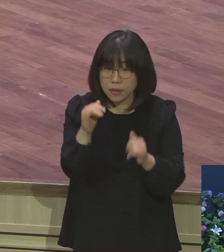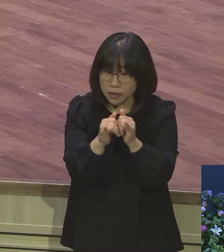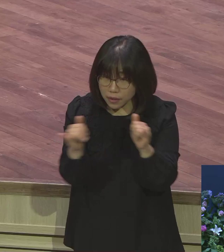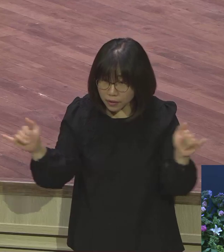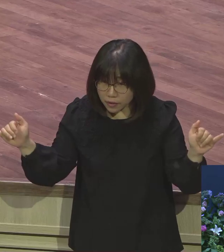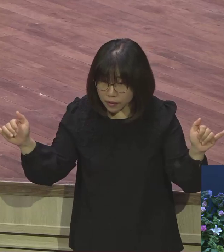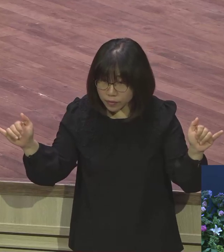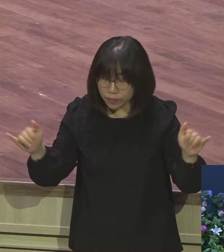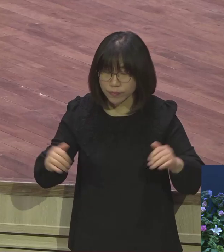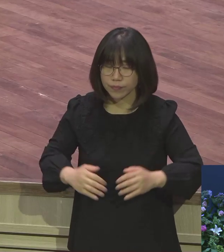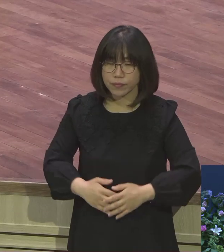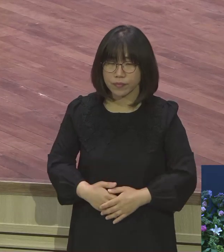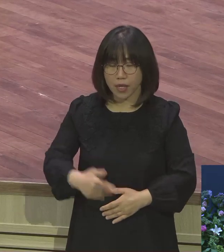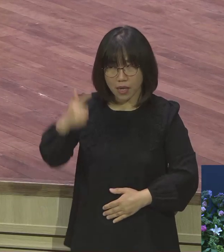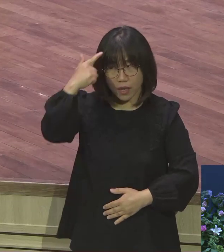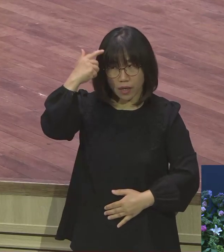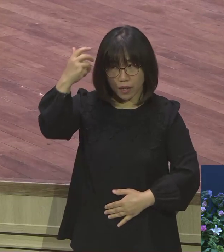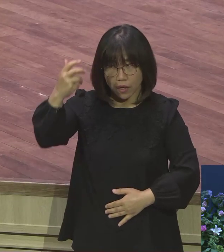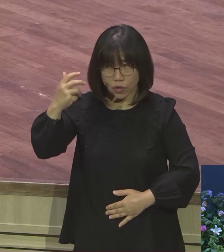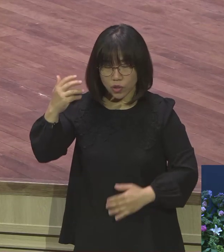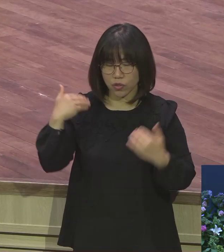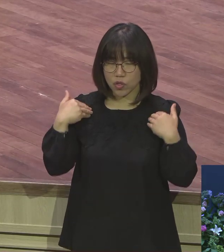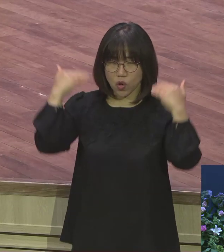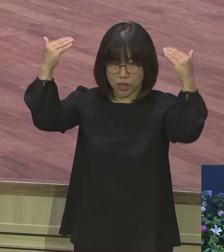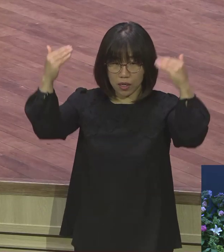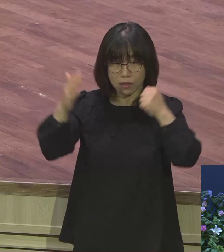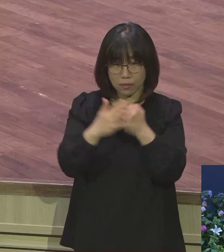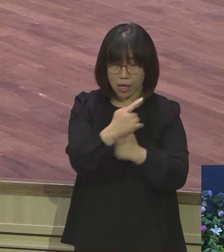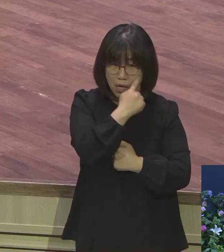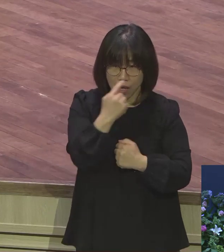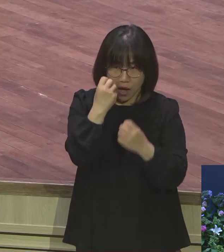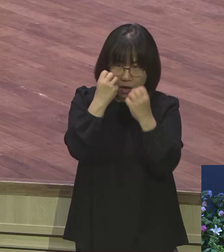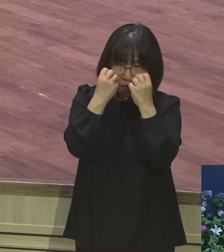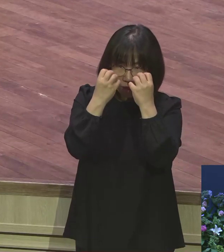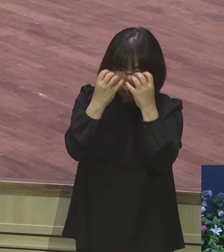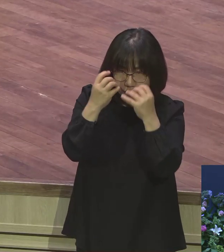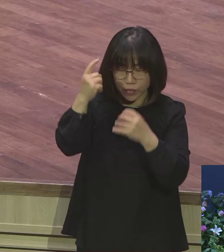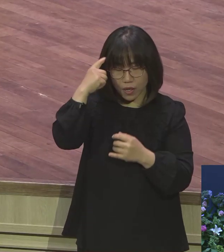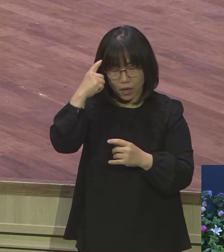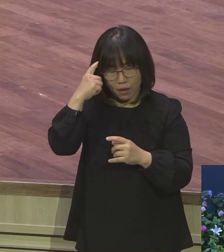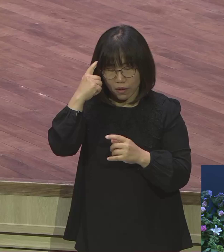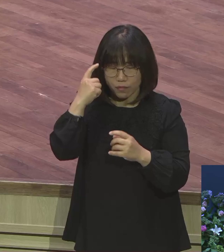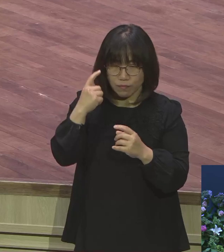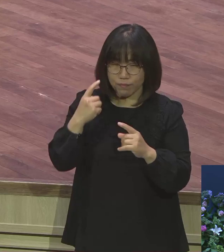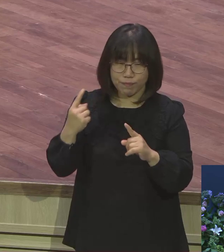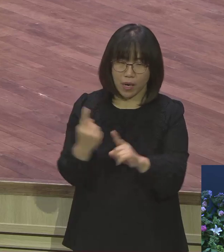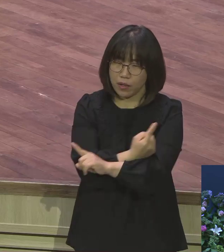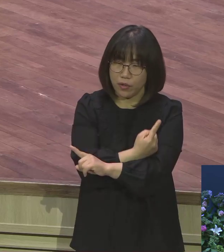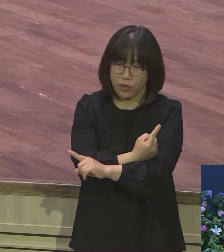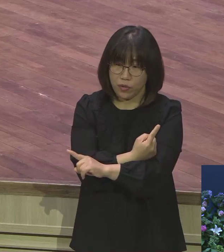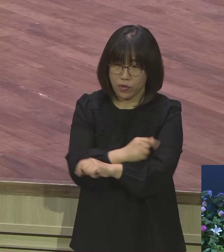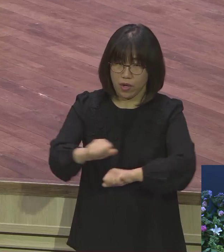달라져 말이 달라 눈빛이 달라 생각이 달라 행동이 달라 영적 성장이 확 일어나